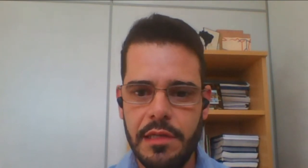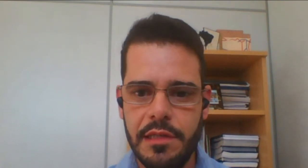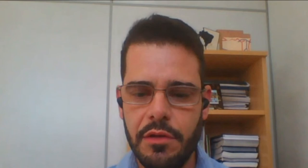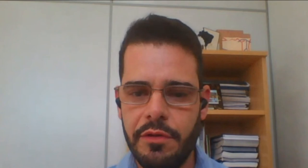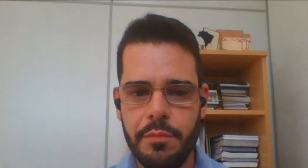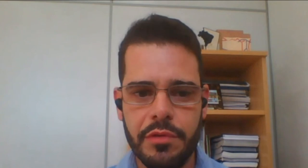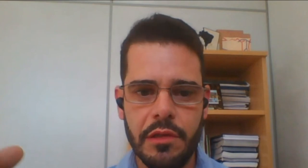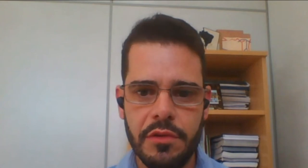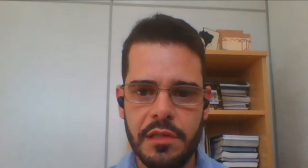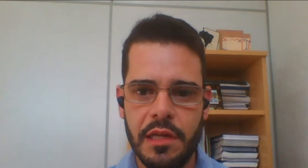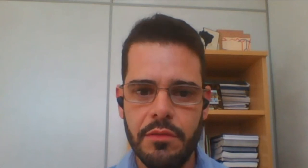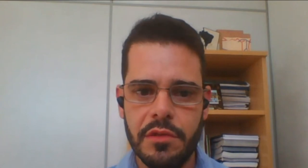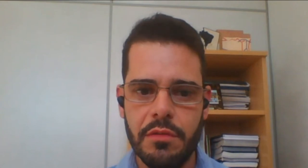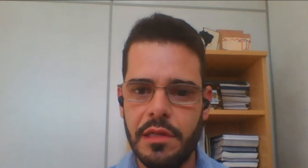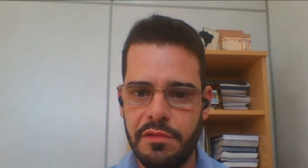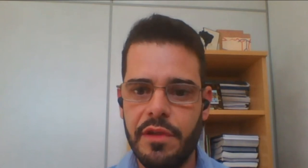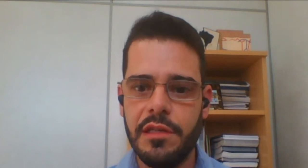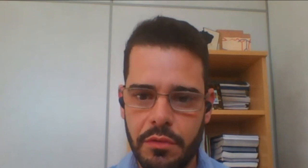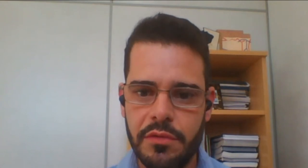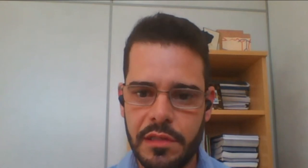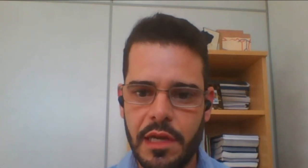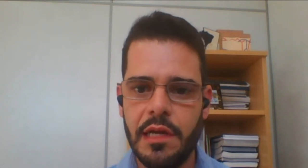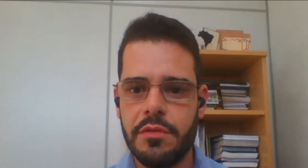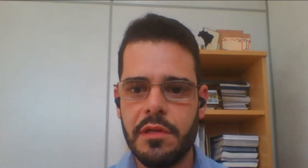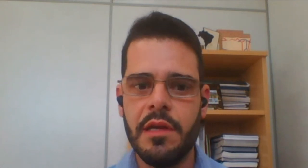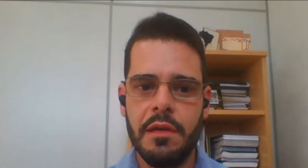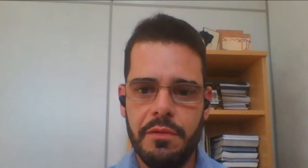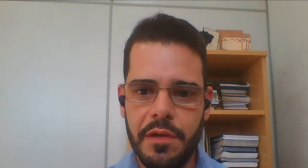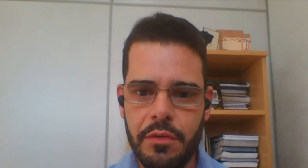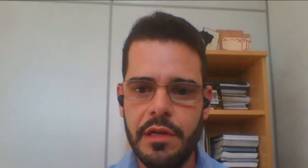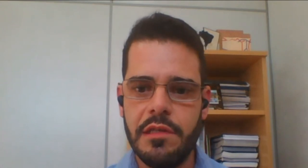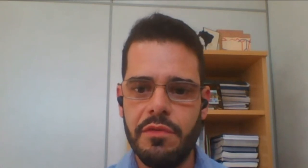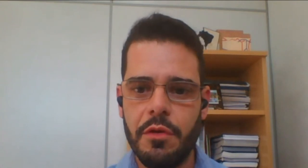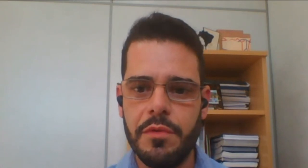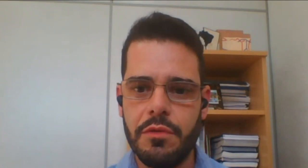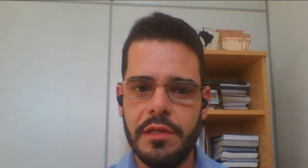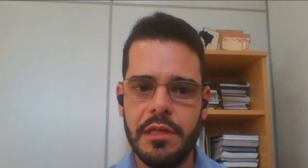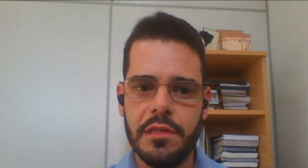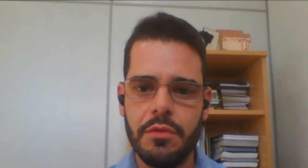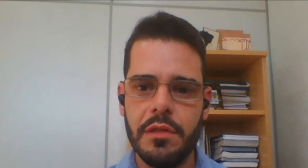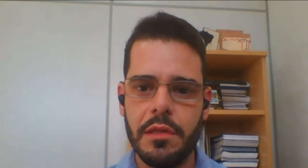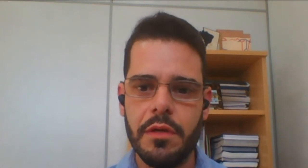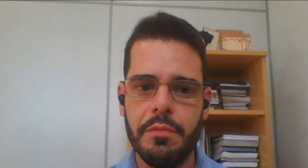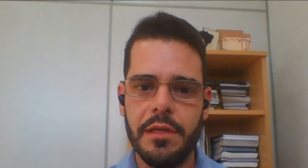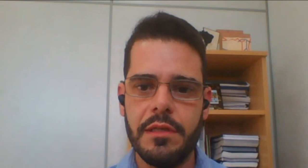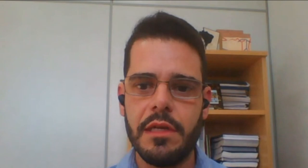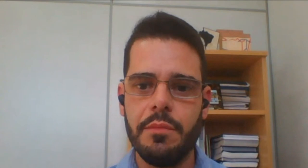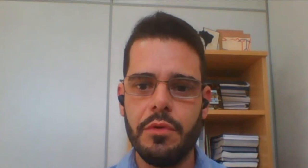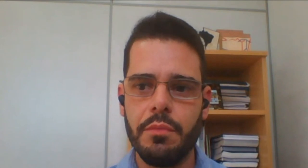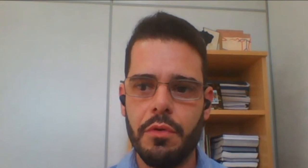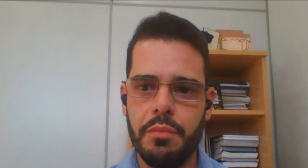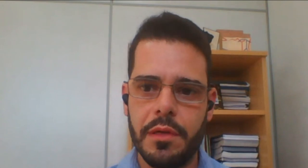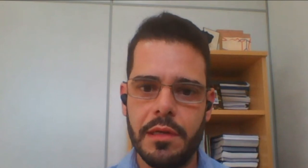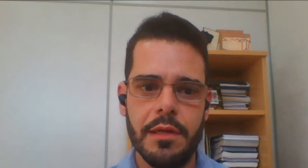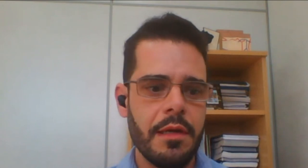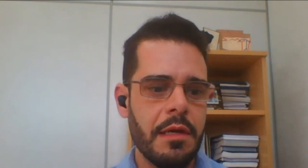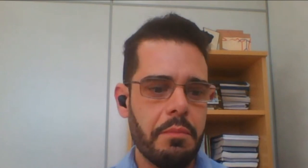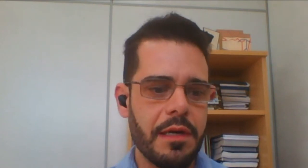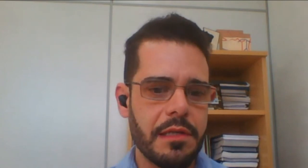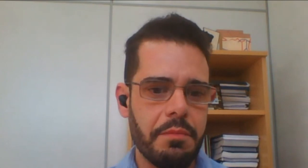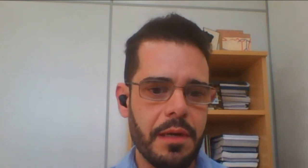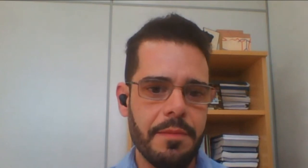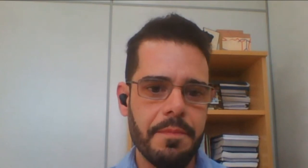nossa realidade, que 90% dos estudantes vêm de outros estados, ficam aqui em Divinópolis com a gente, tudo, então realmente é muito bom